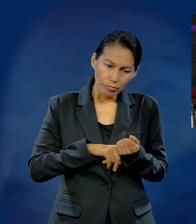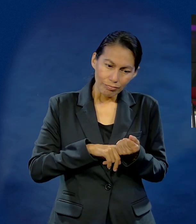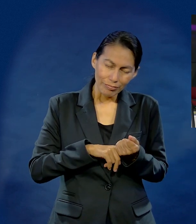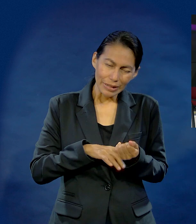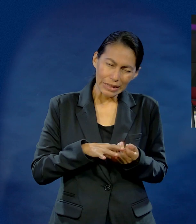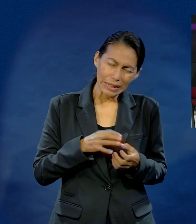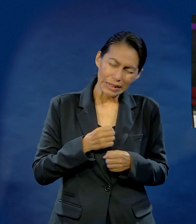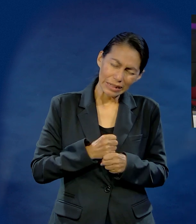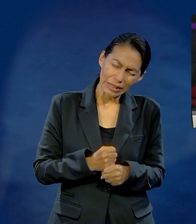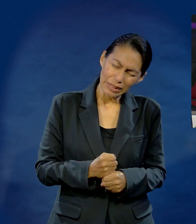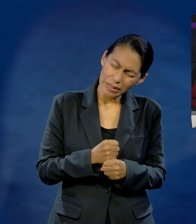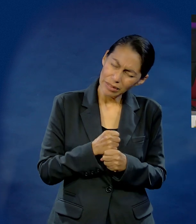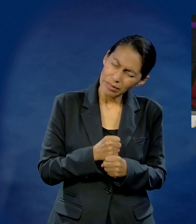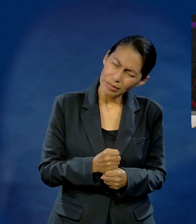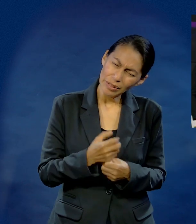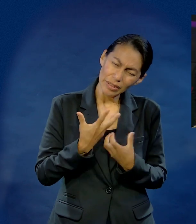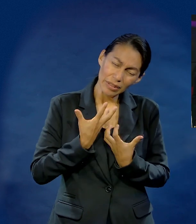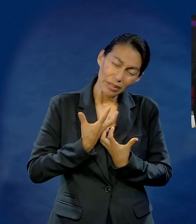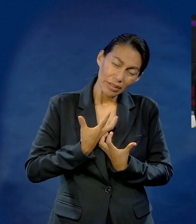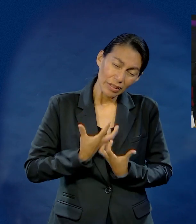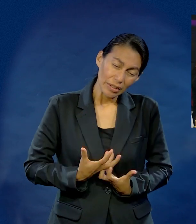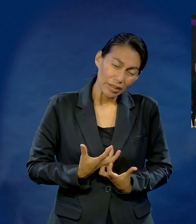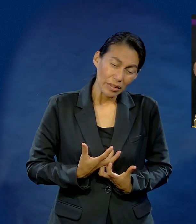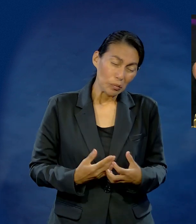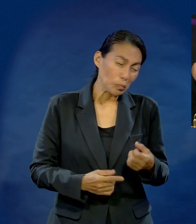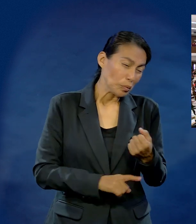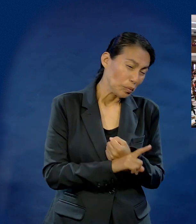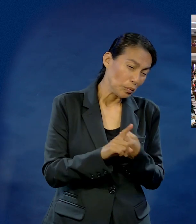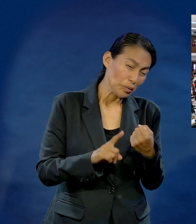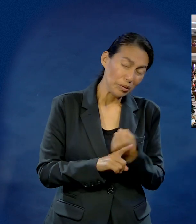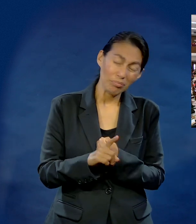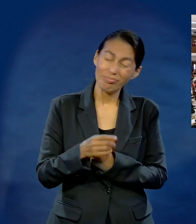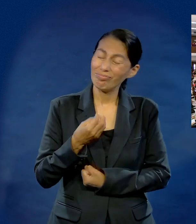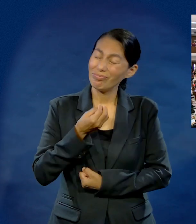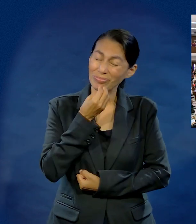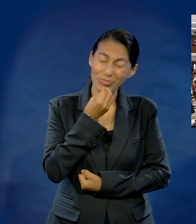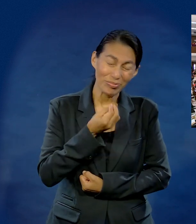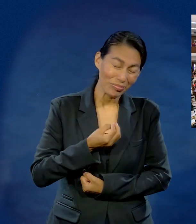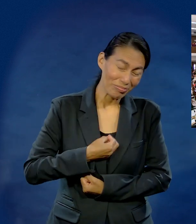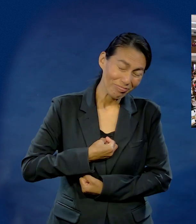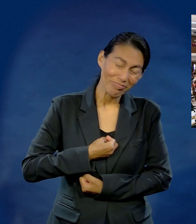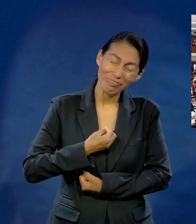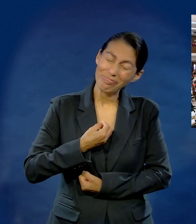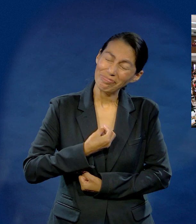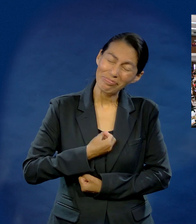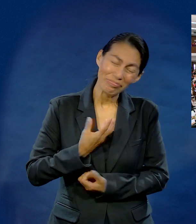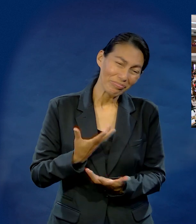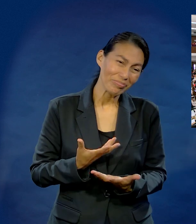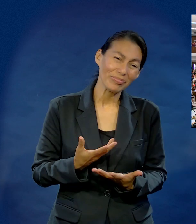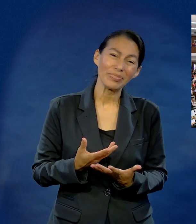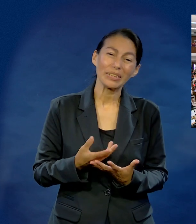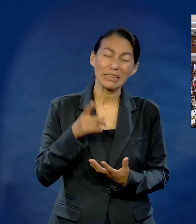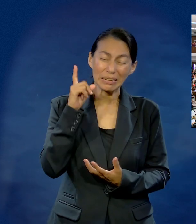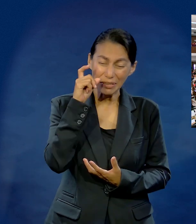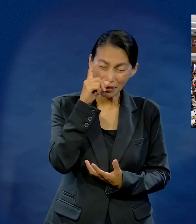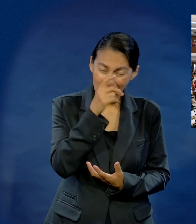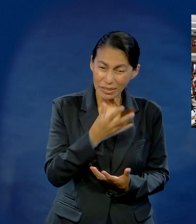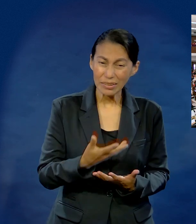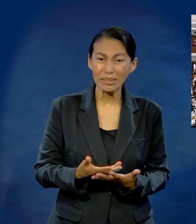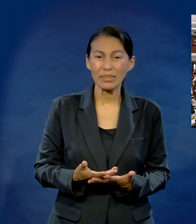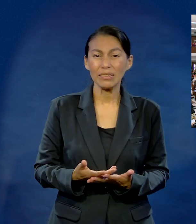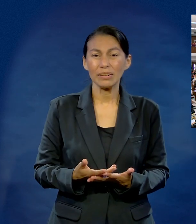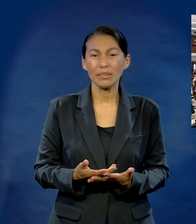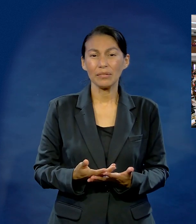es posible, solo es posible, no me haga mucho caso, que quizá descubramos que la mitad de nuestros problemas se